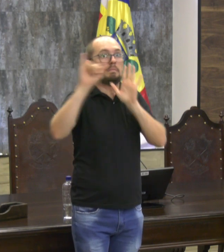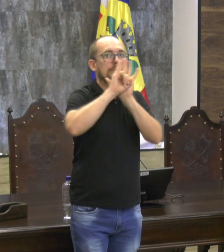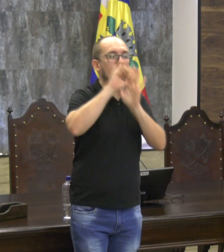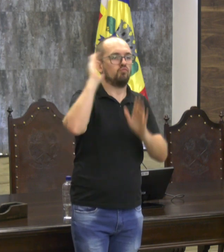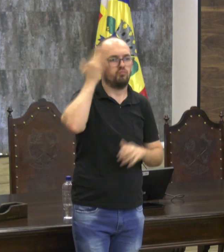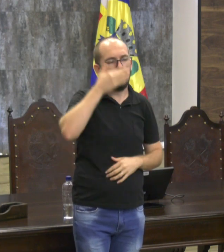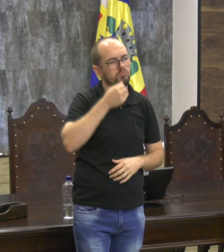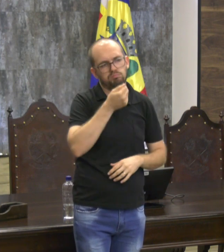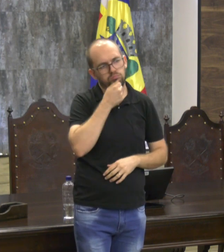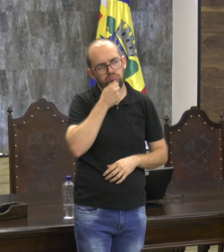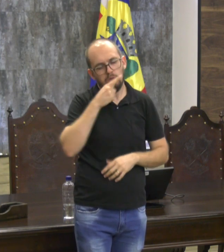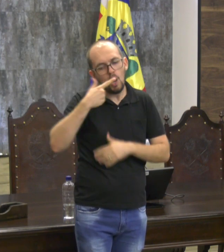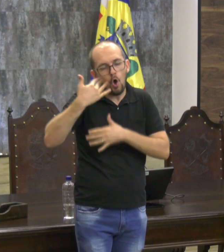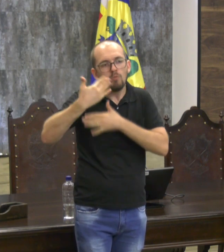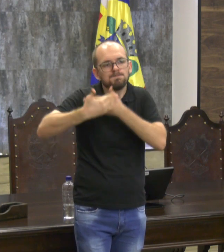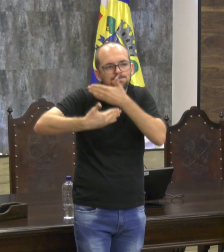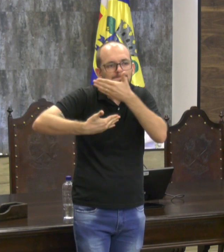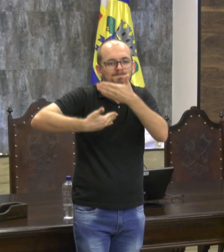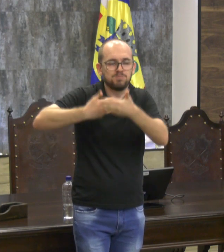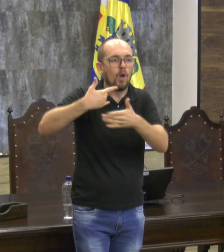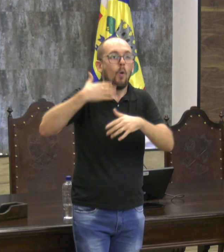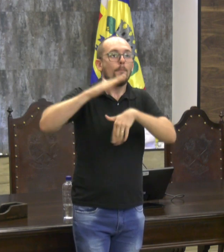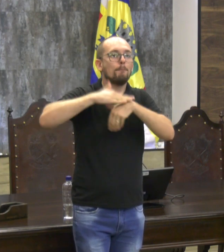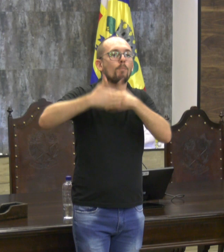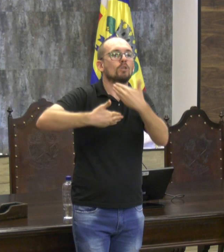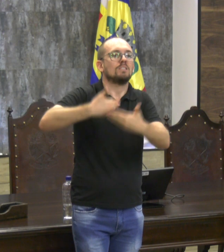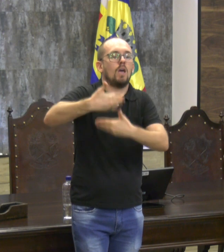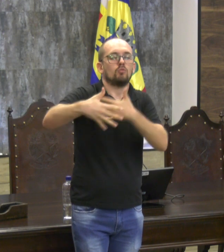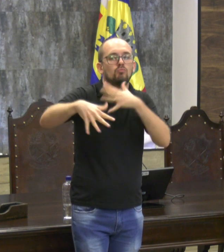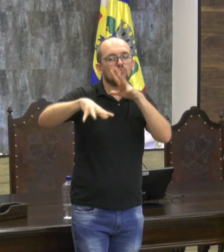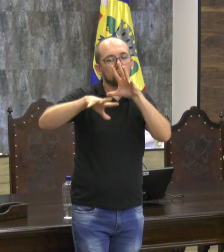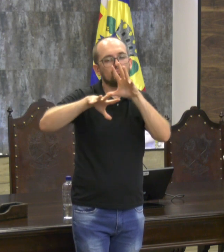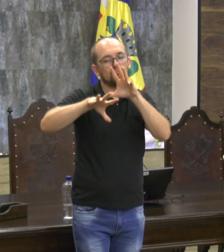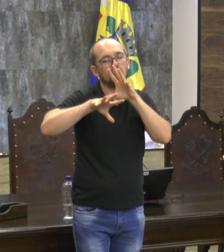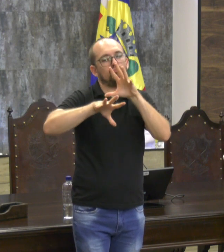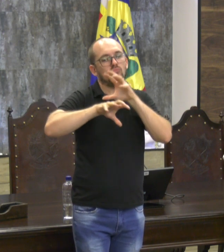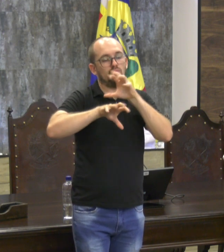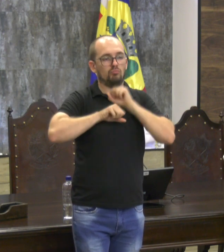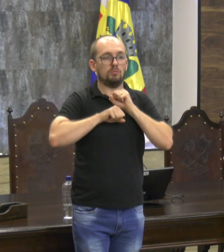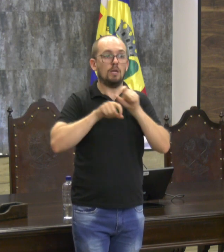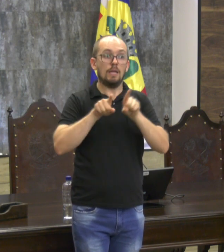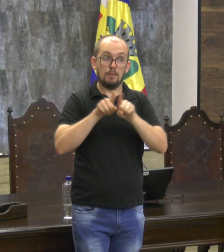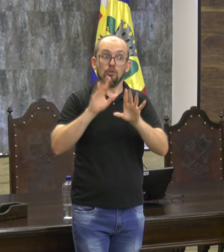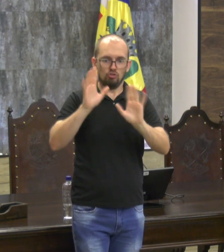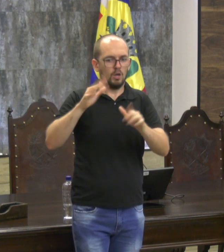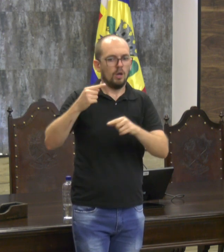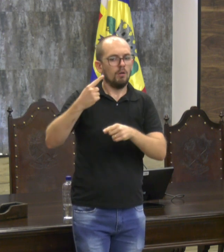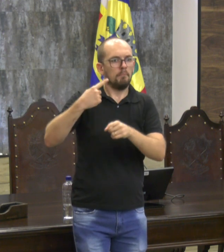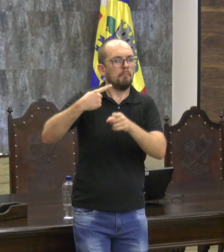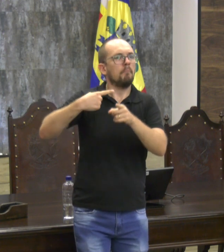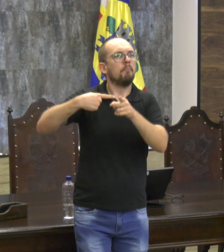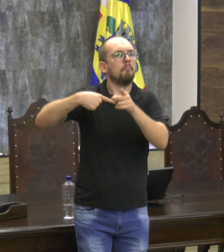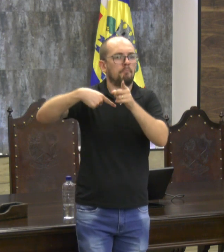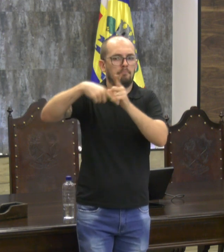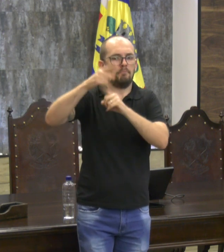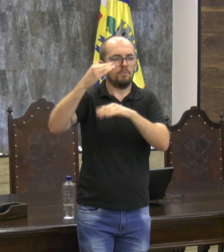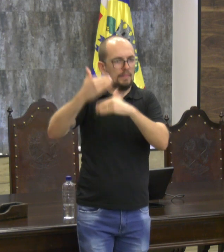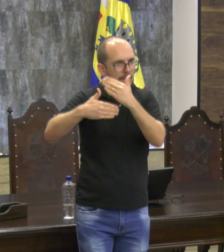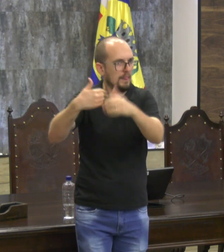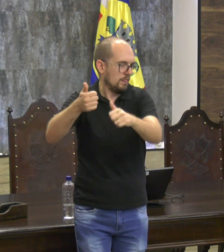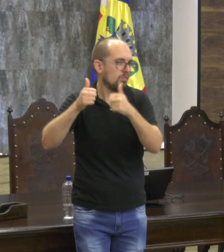surdo-cega, ele está se constituindo, né? Então, é um processo de constituição. E ele tem avançado muito em relação a